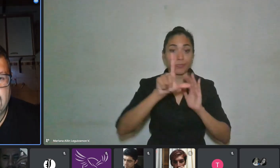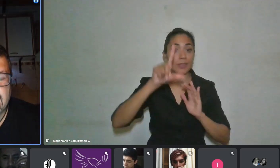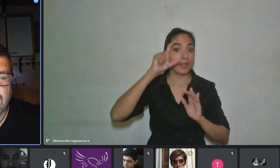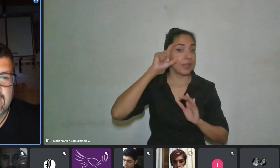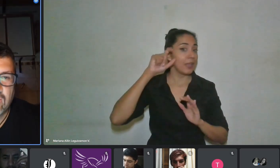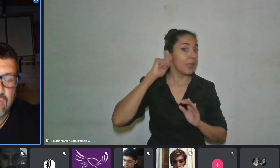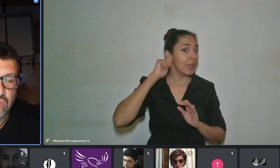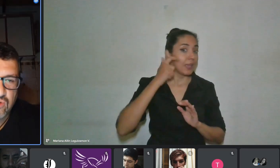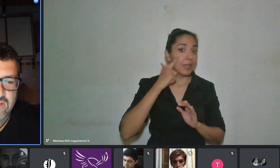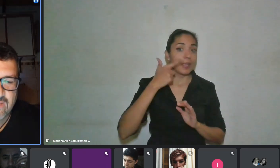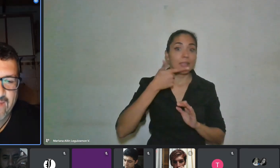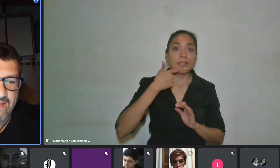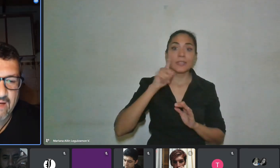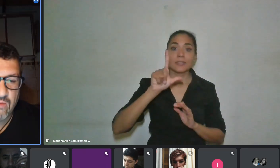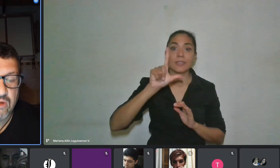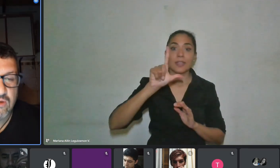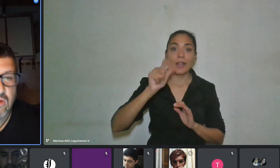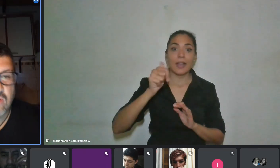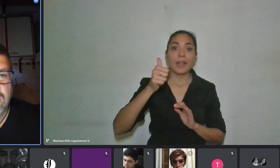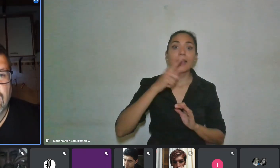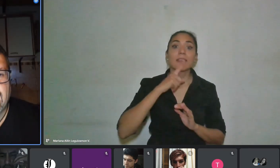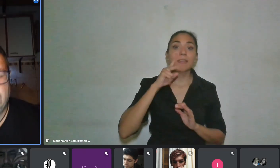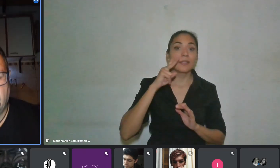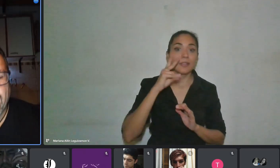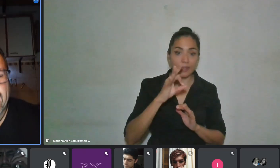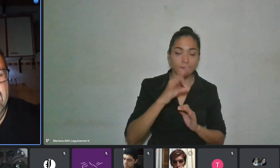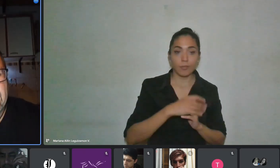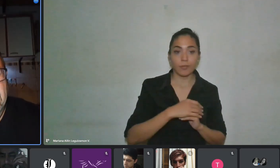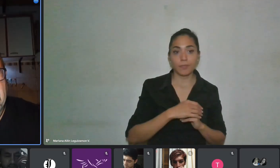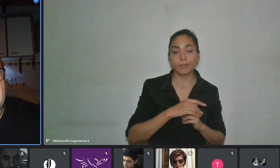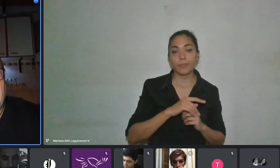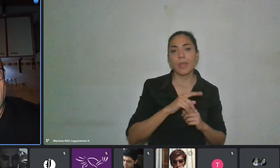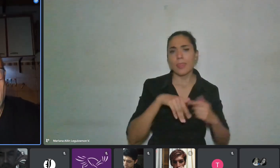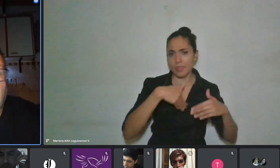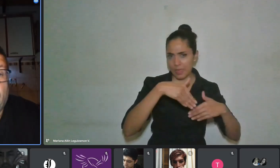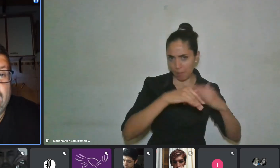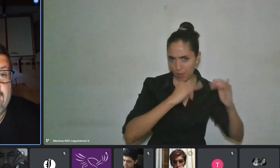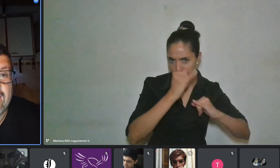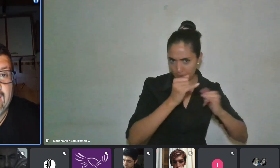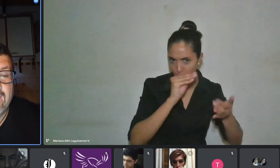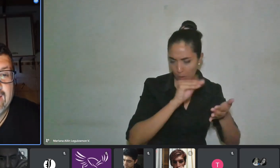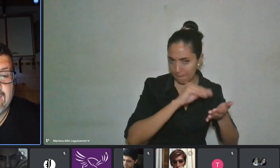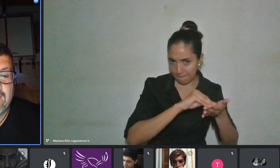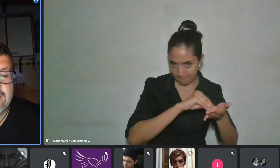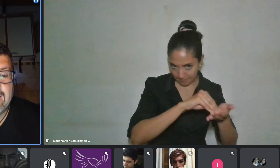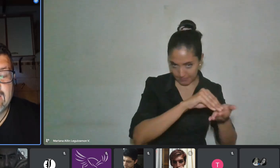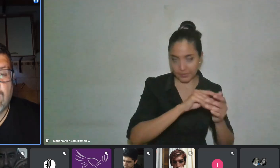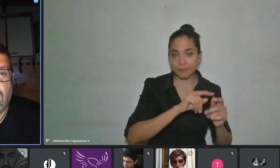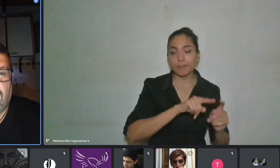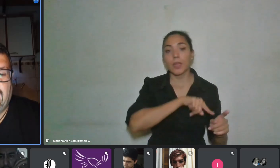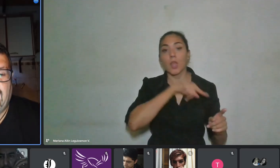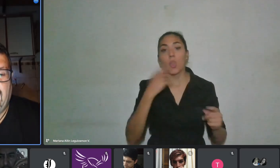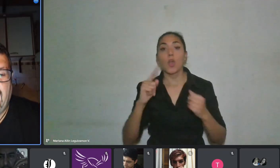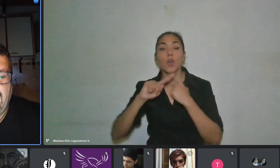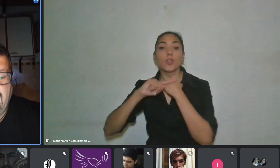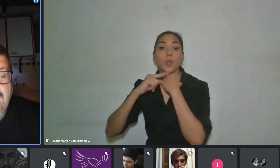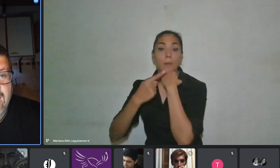que establece nuestra Constitución? Ya voy a explicar un poquito del constitucionalismo. El otro poder, evidentemente, es,